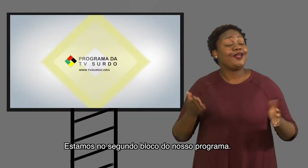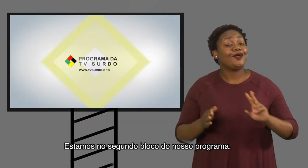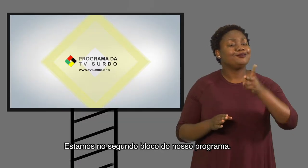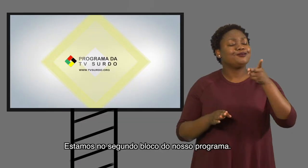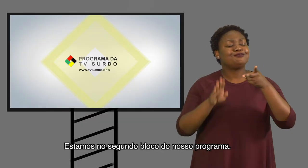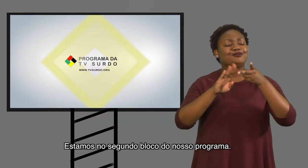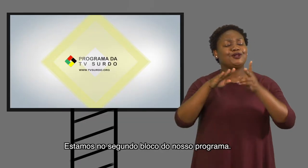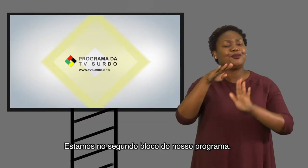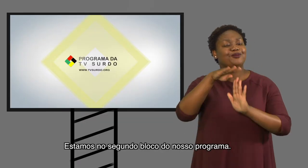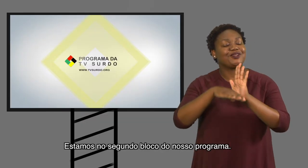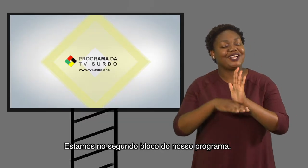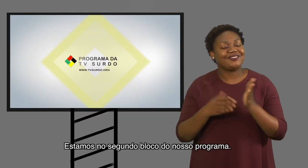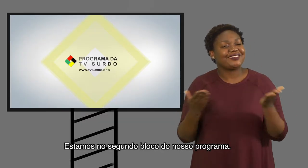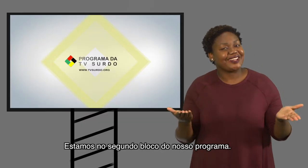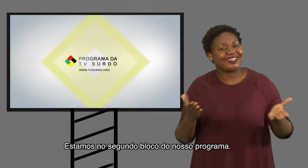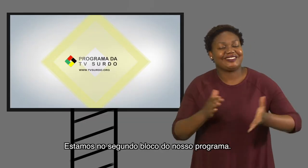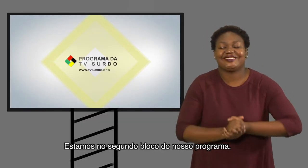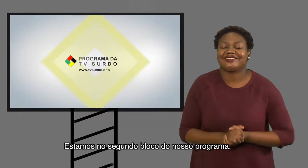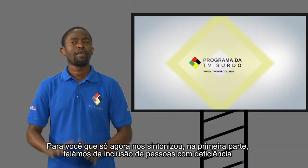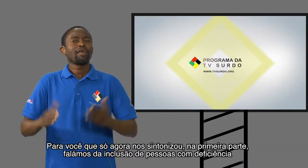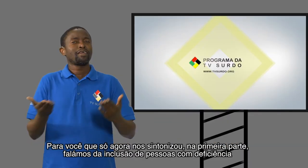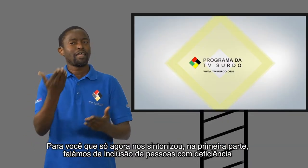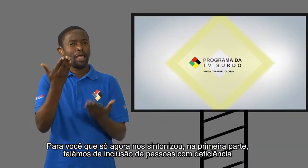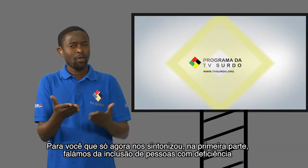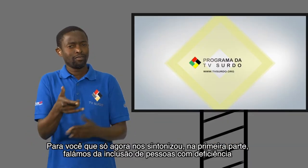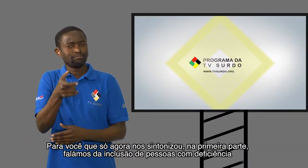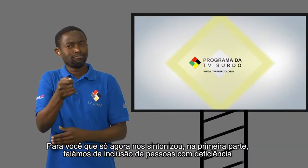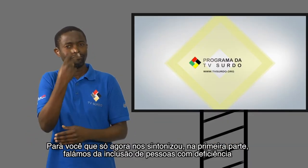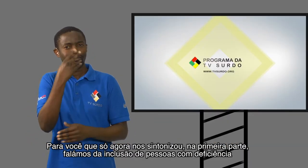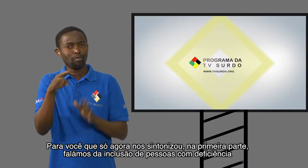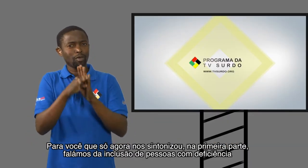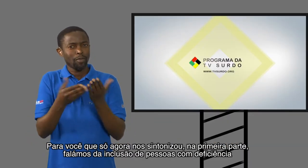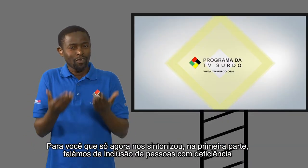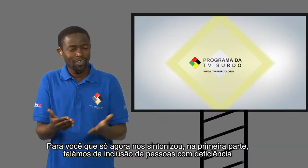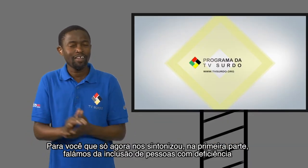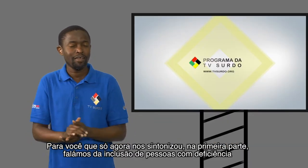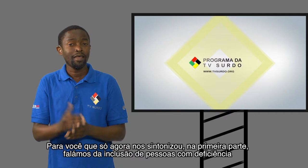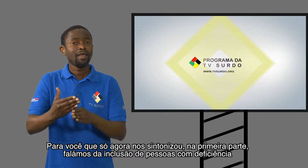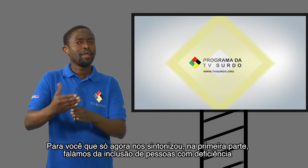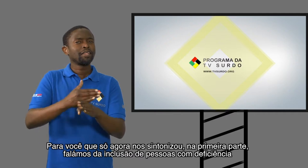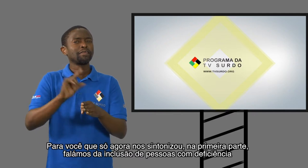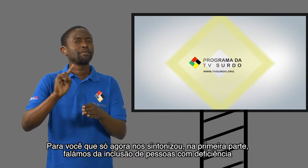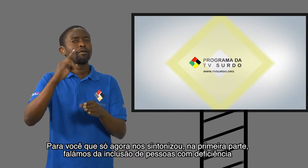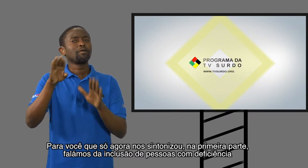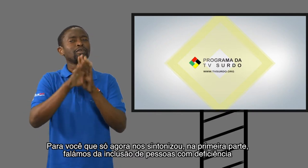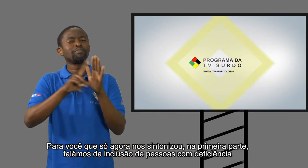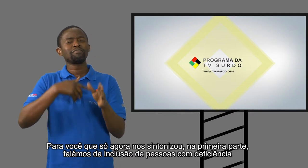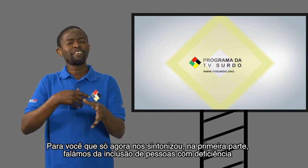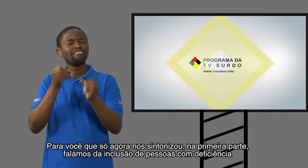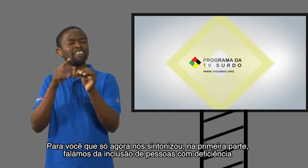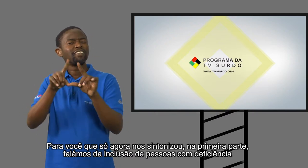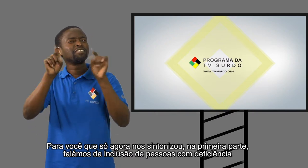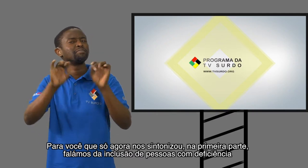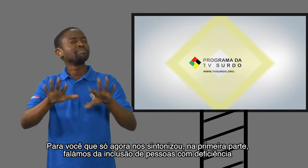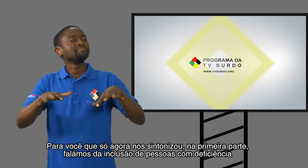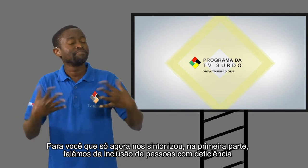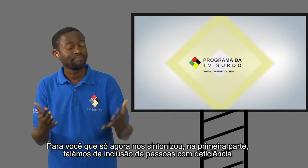Estamos no segundo bloco do nosso programa. Para você, que só agora nos sintonizou, na primeira parte,